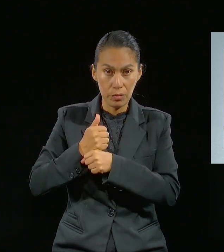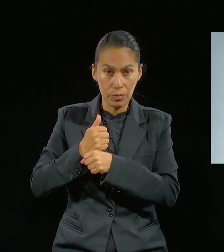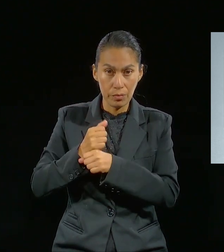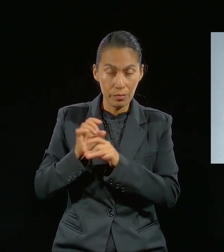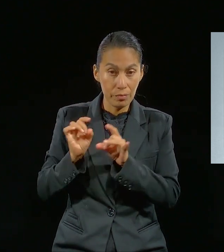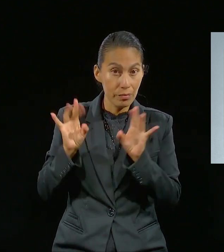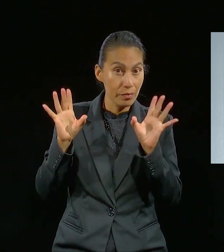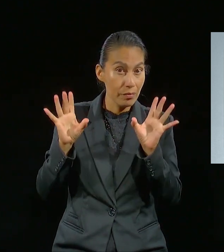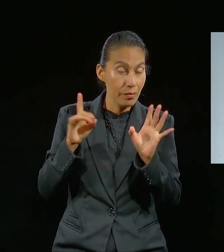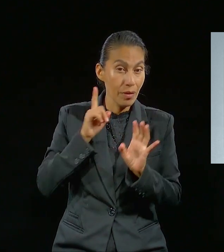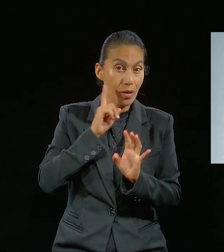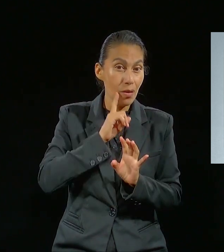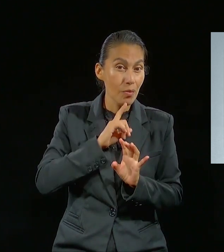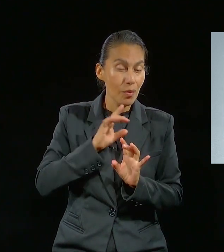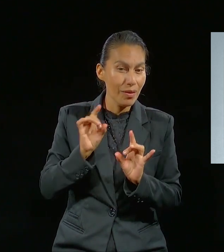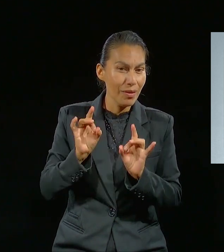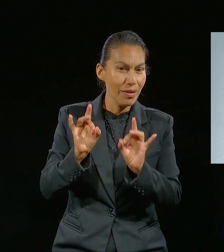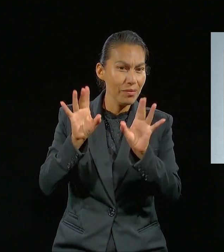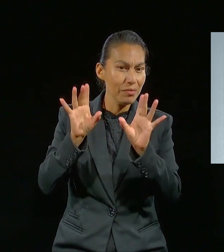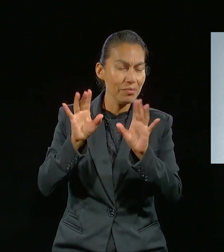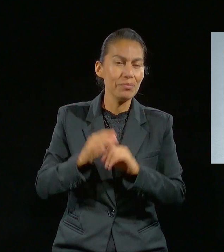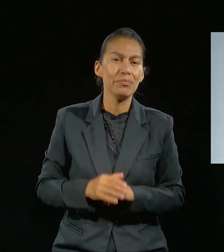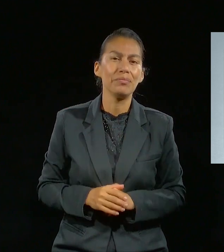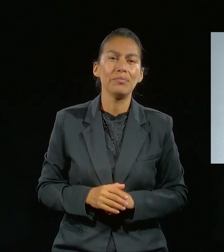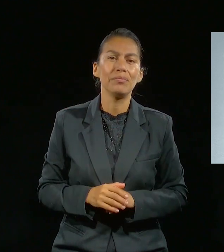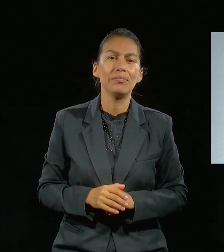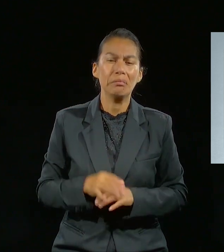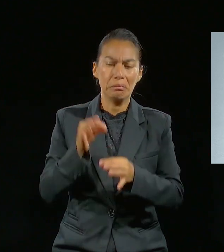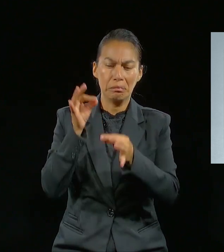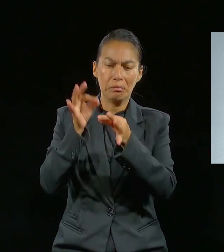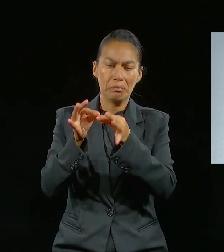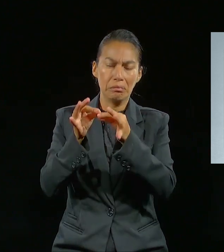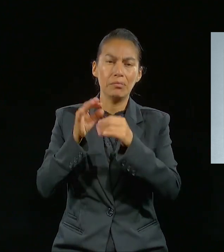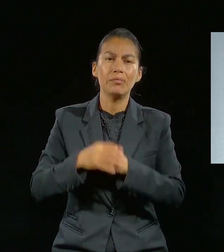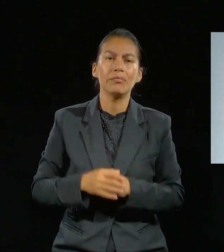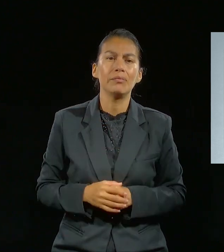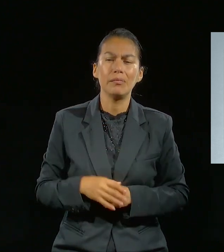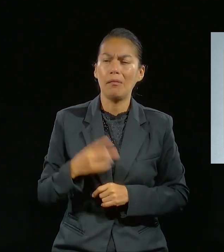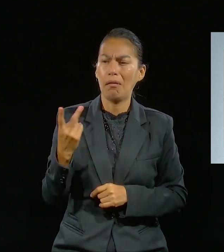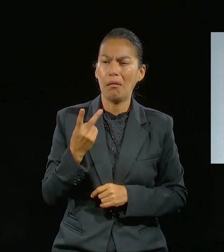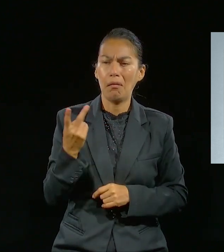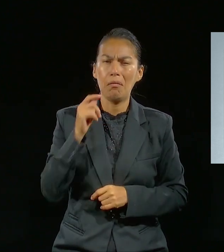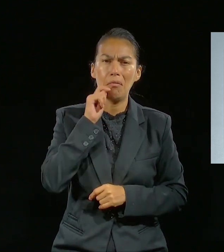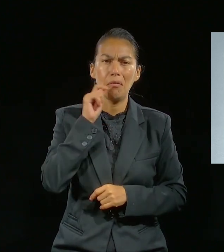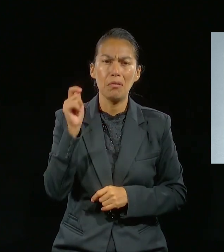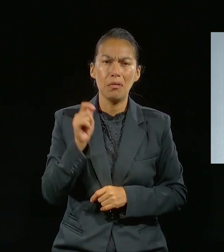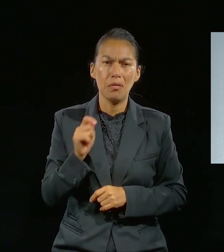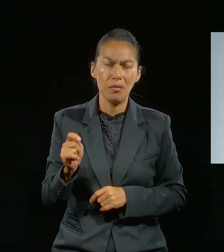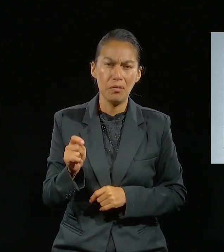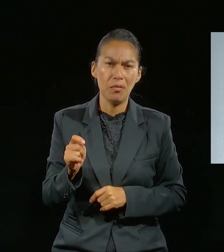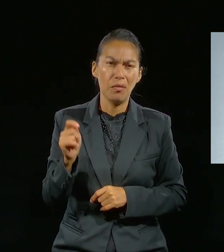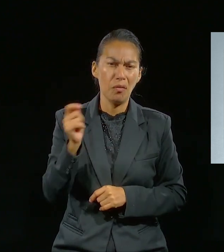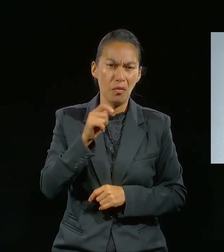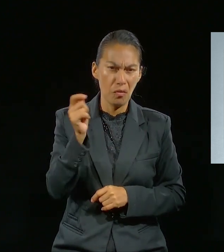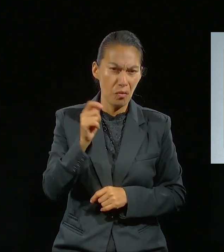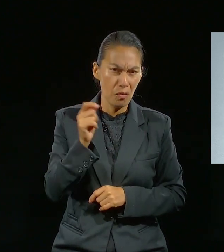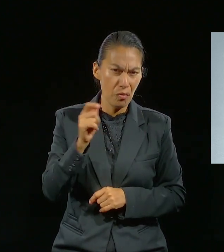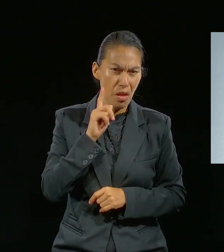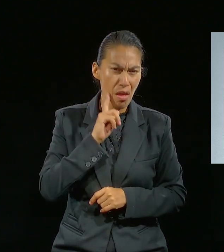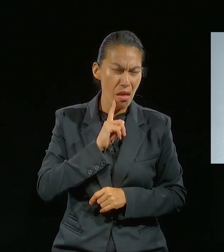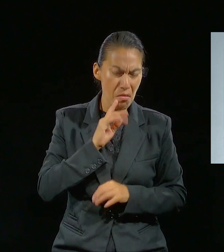año, cuando de repente llegó la señorita indicada. Y ahorita anda muy feliz con esa